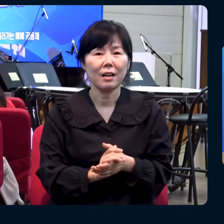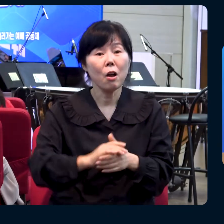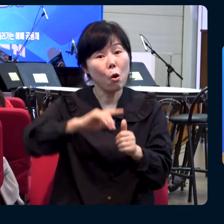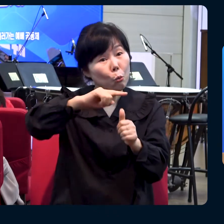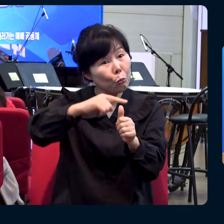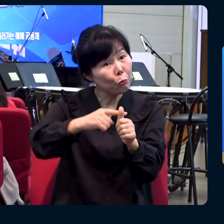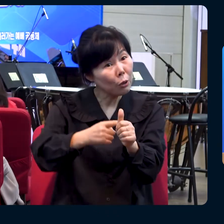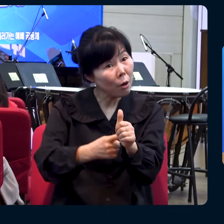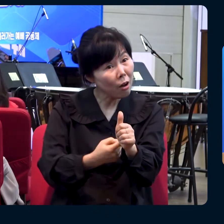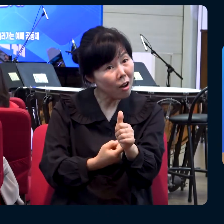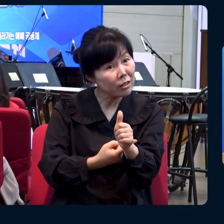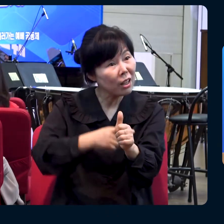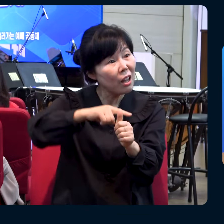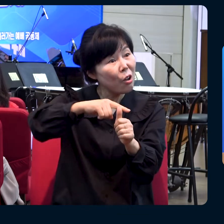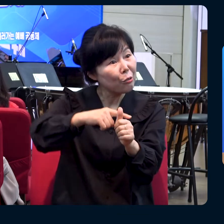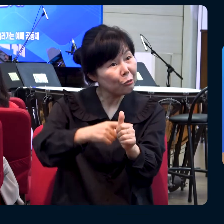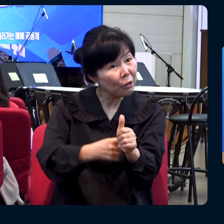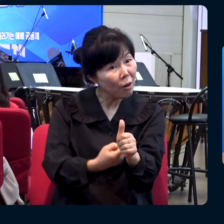어쩌다가 우연히 일어난